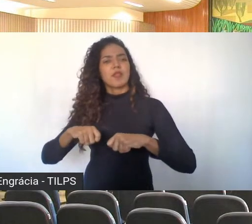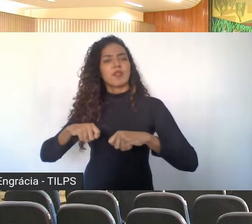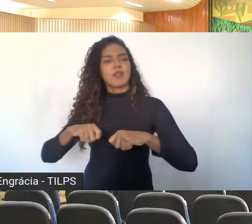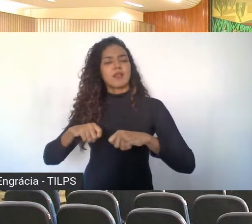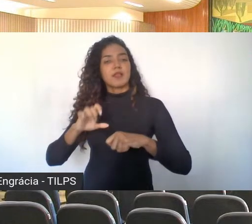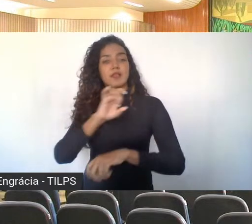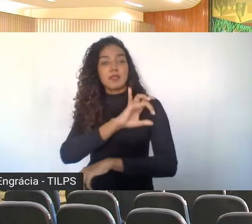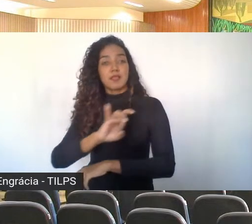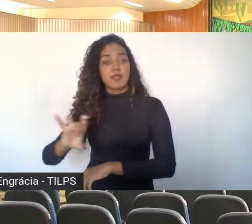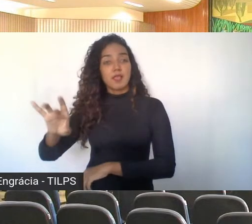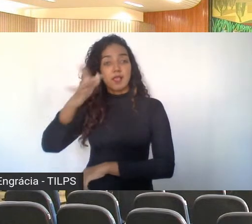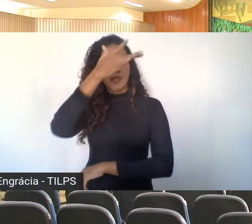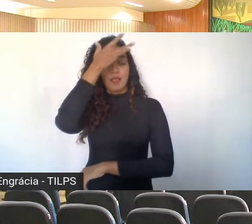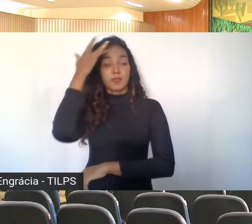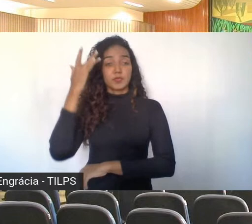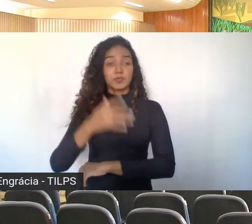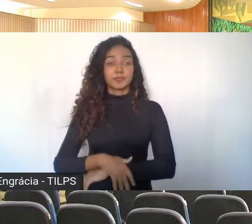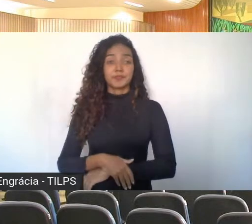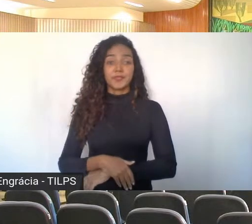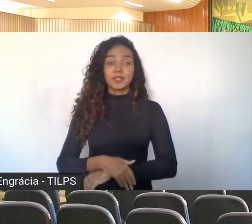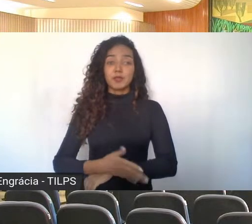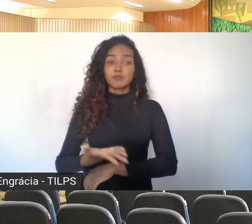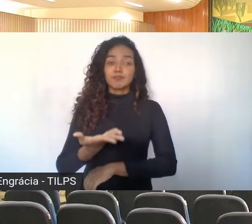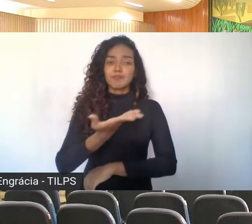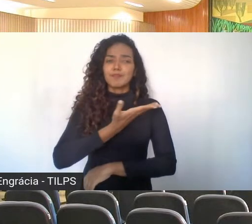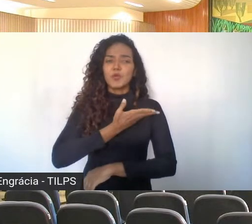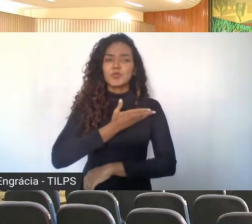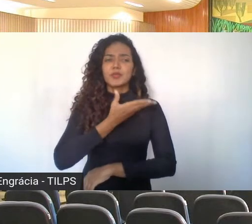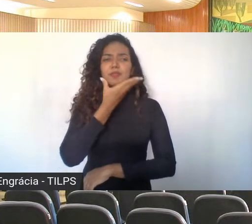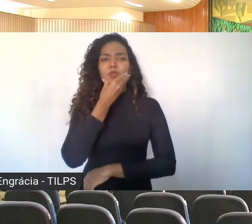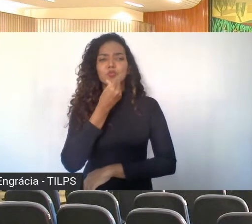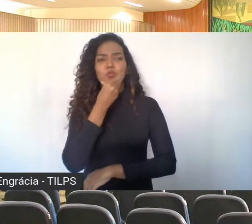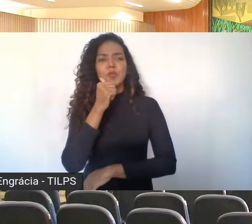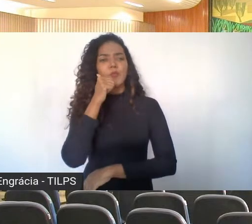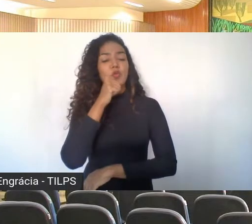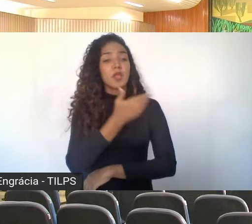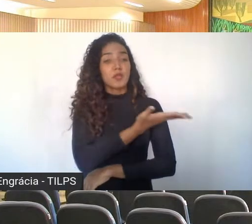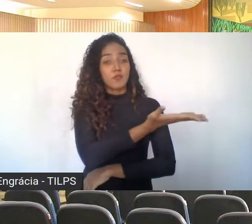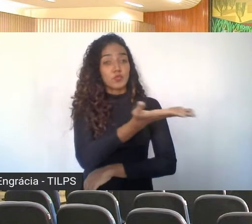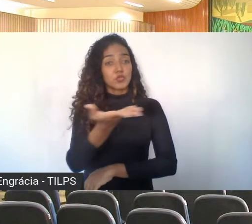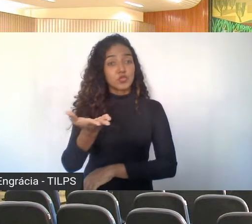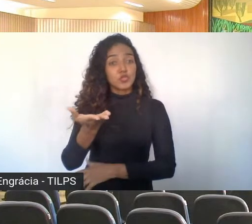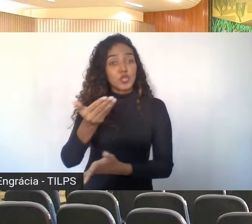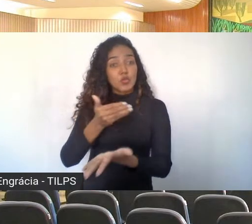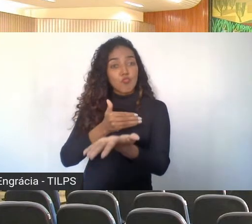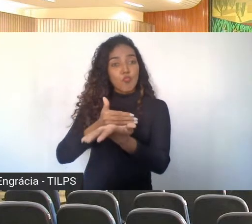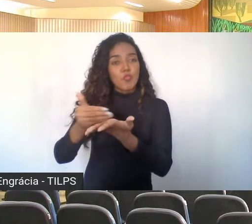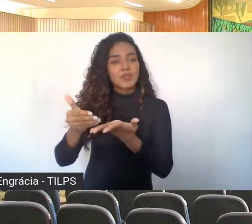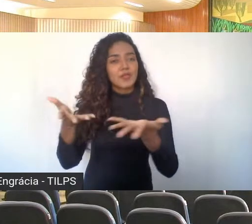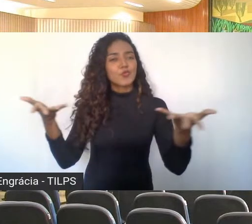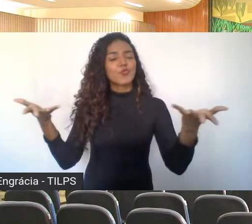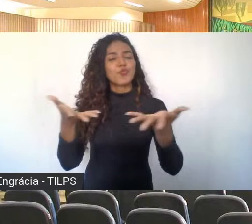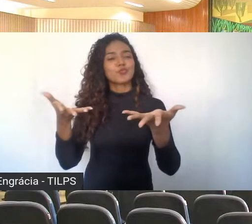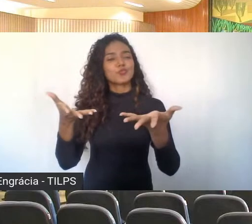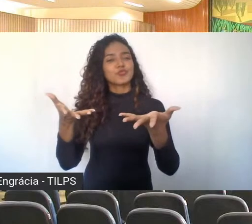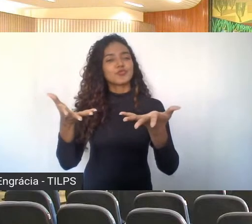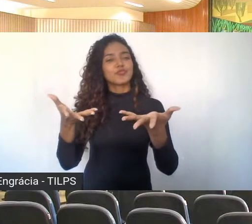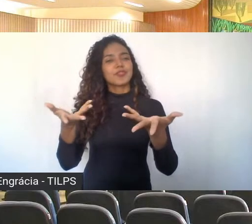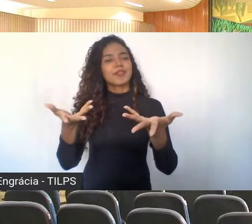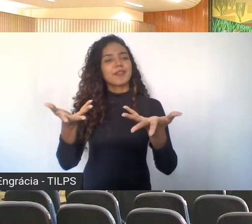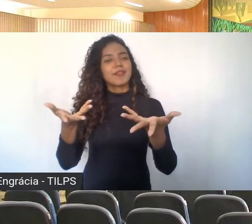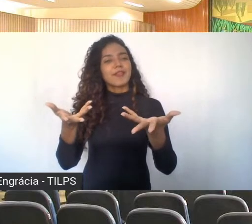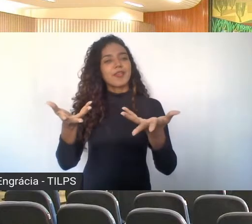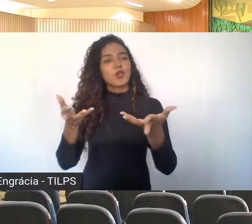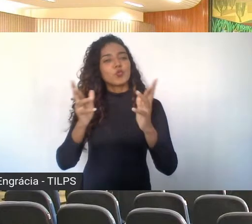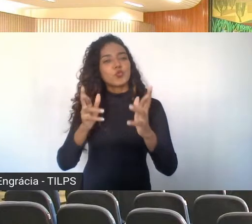queridos, minhas queridas, vocês que estão chegando hoje, sintam-se acolhidos e